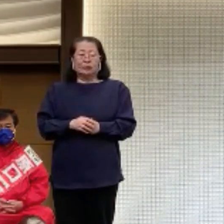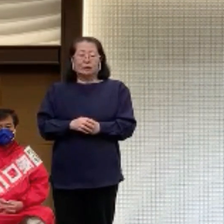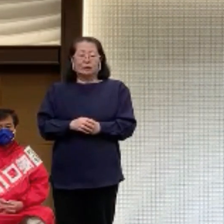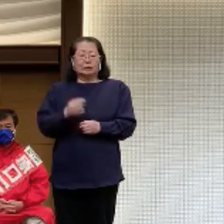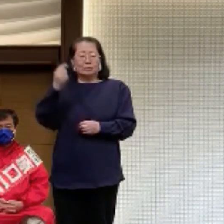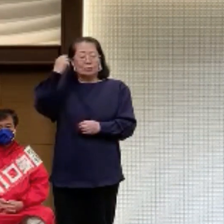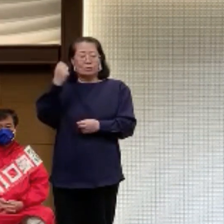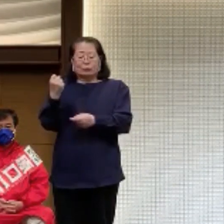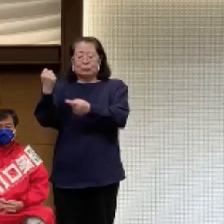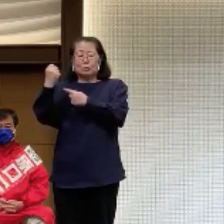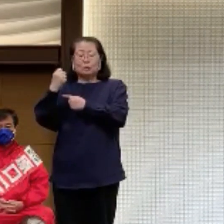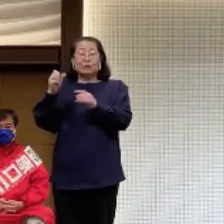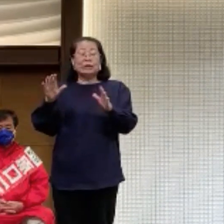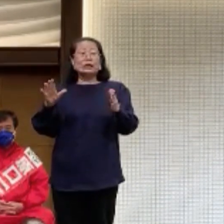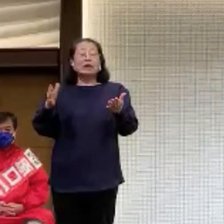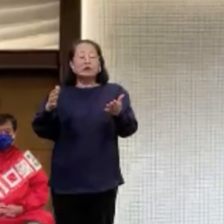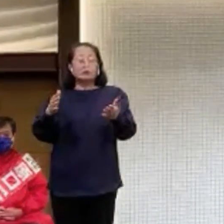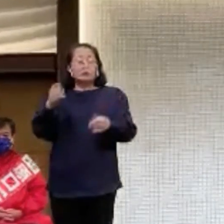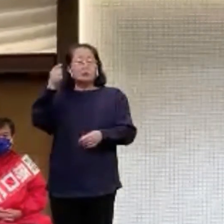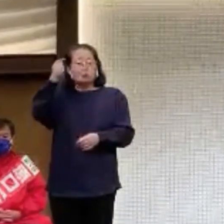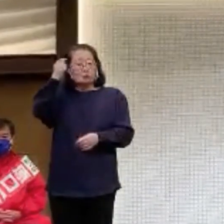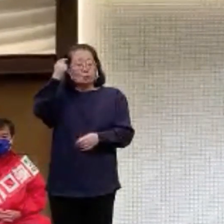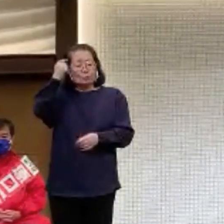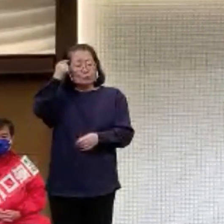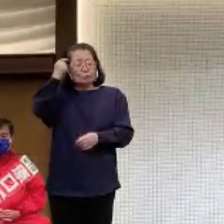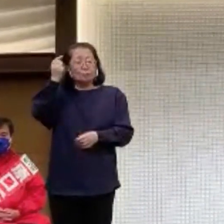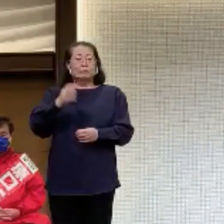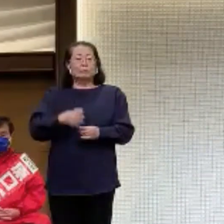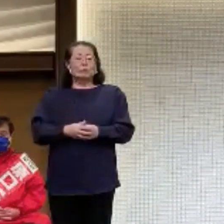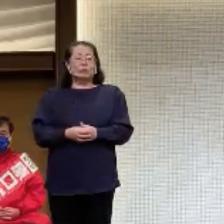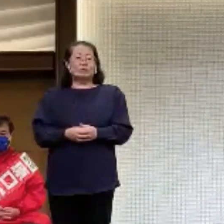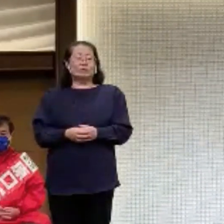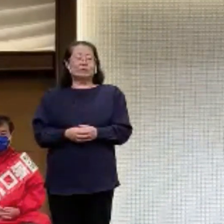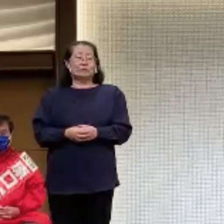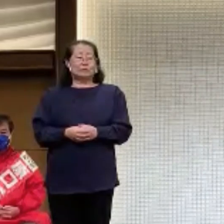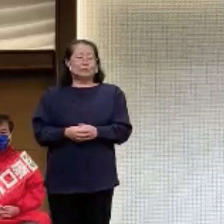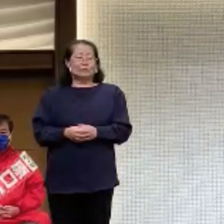能力はないものと思わずにはいられません。